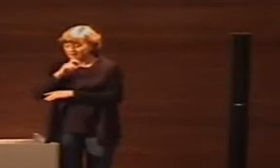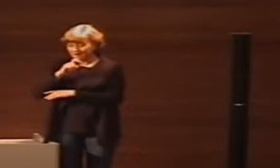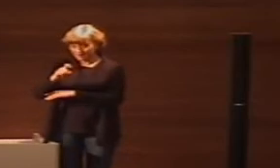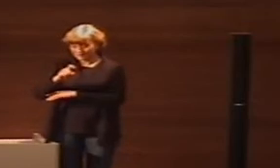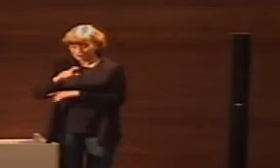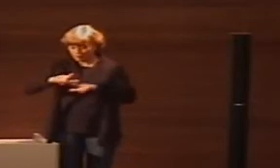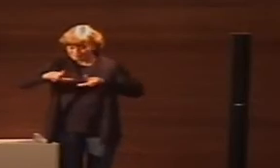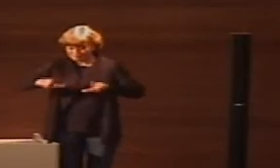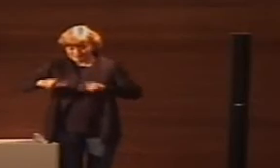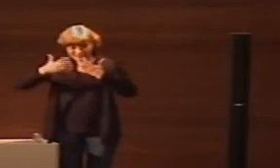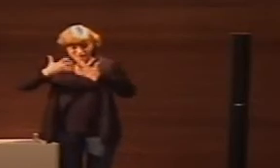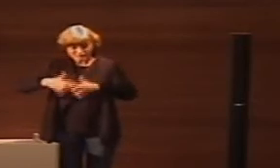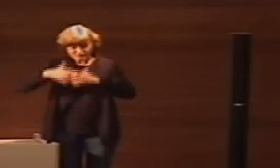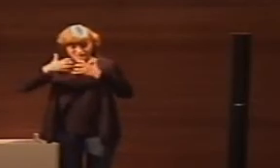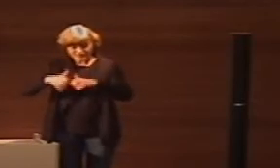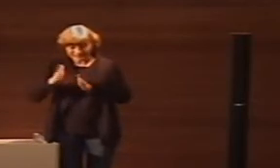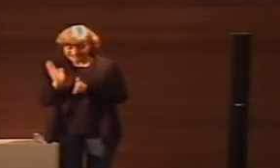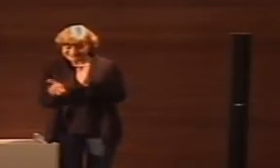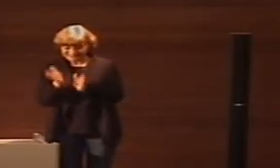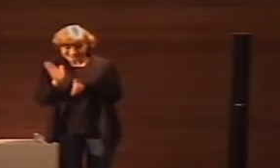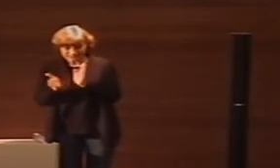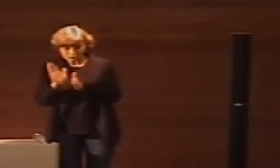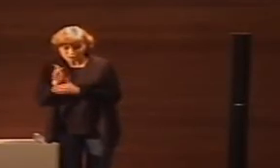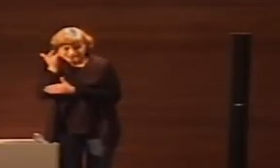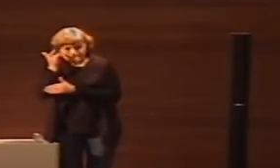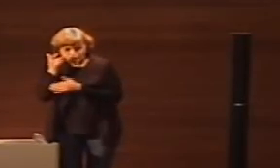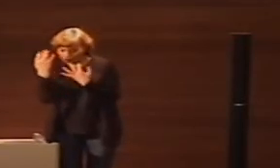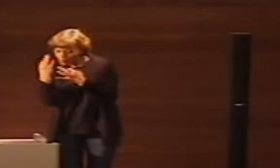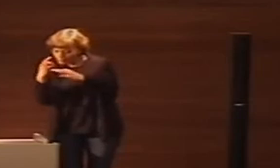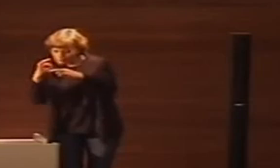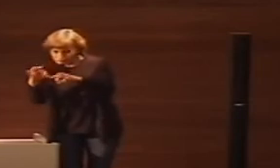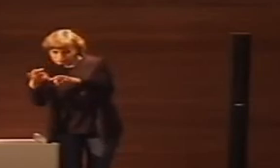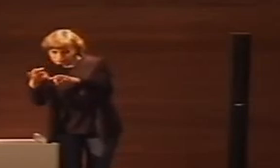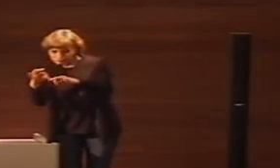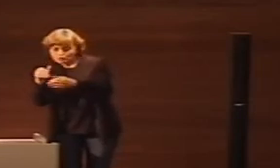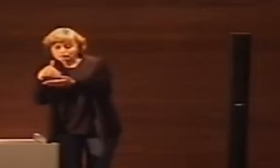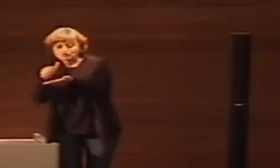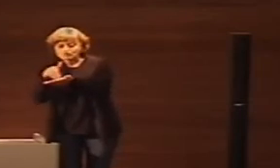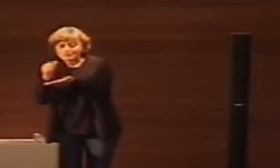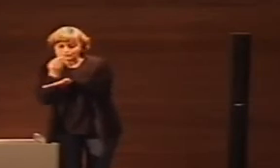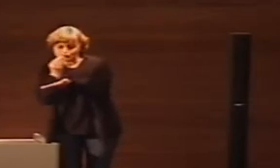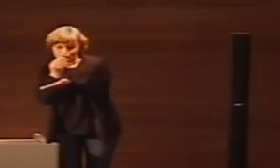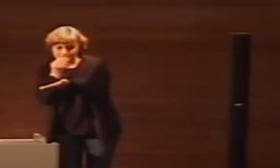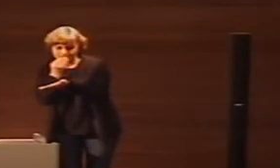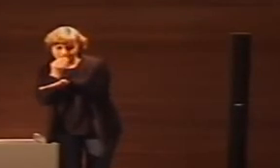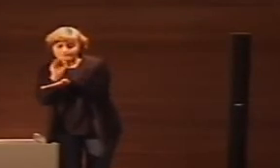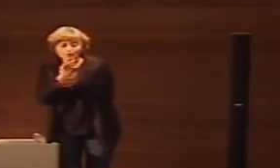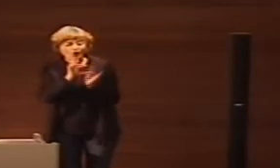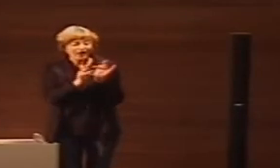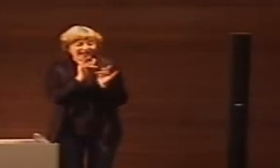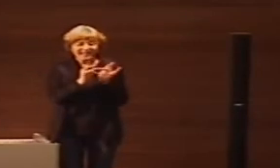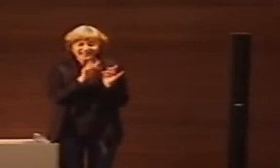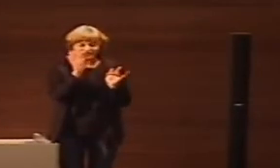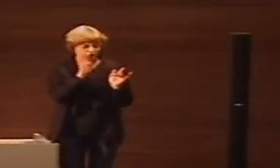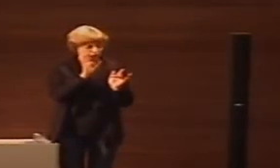grandes plantas por lo general, donde se trata la fracción resto, el contenedor gris, ¿no? El residuo mezclado. Hay que decir que,